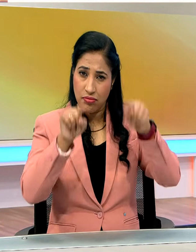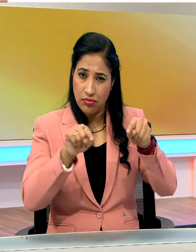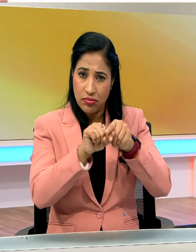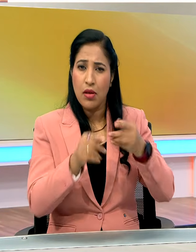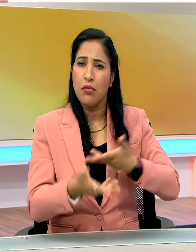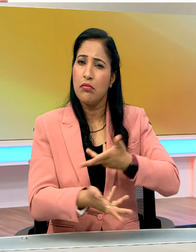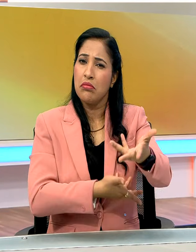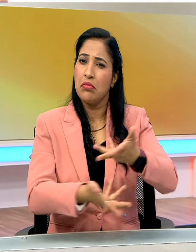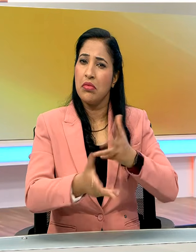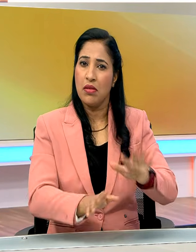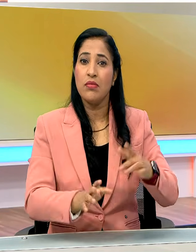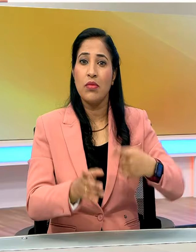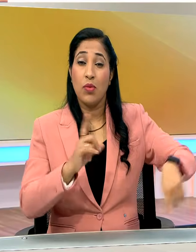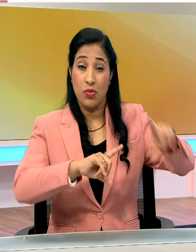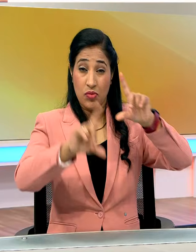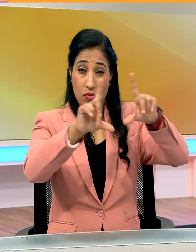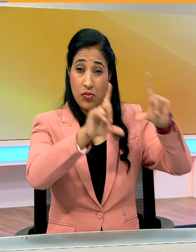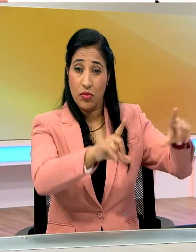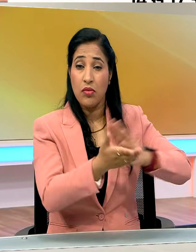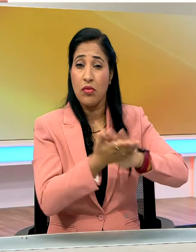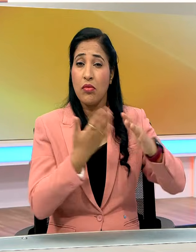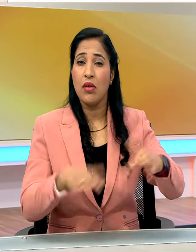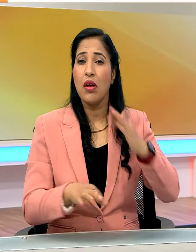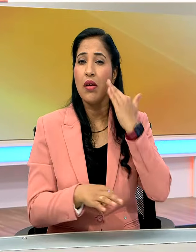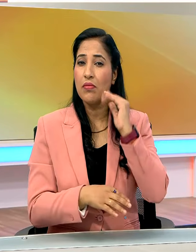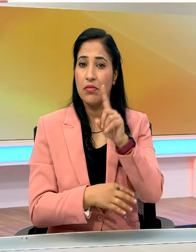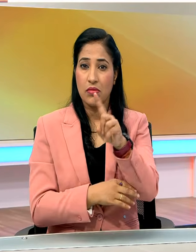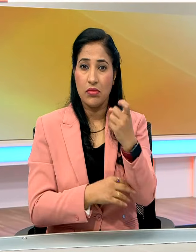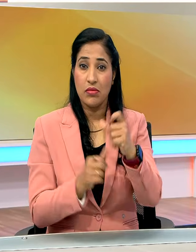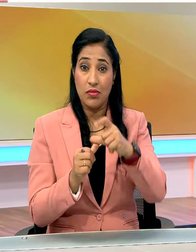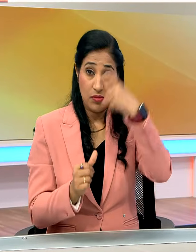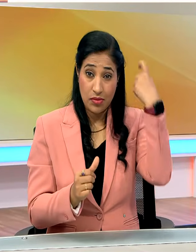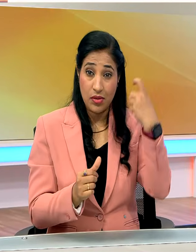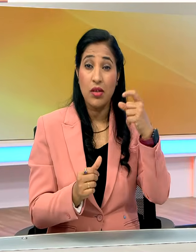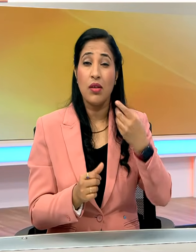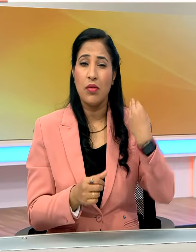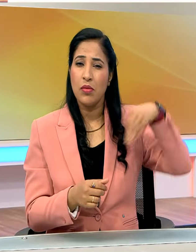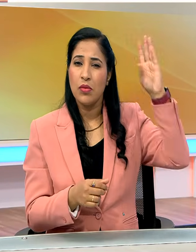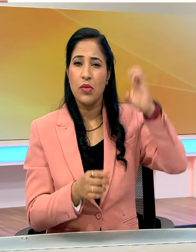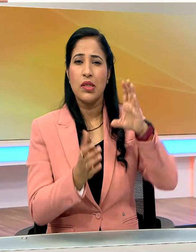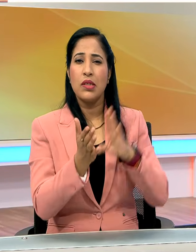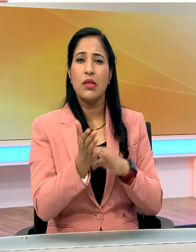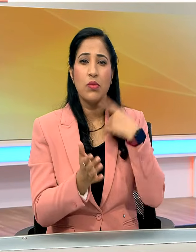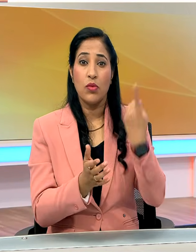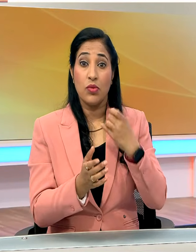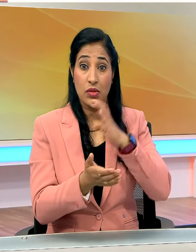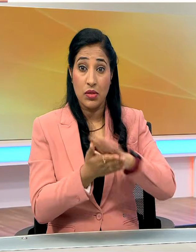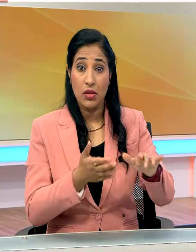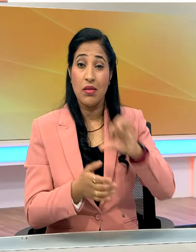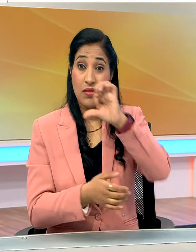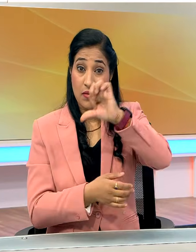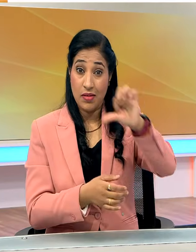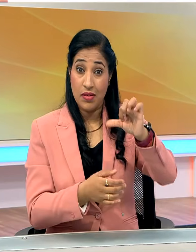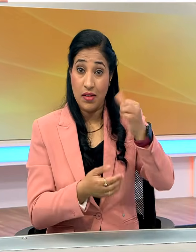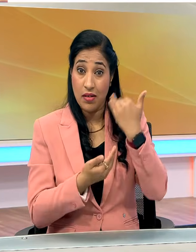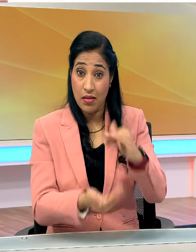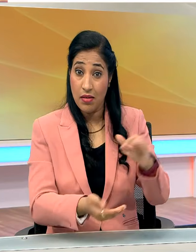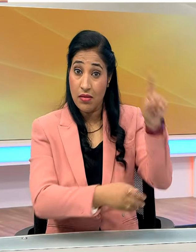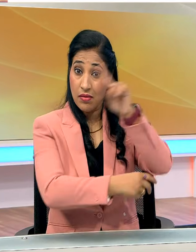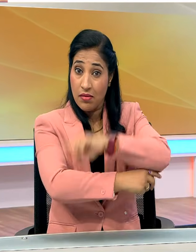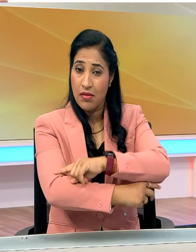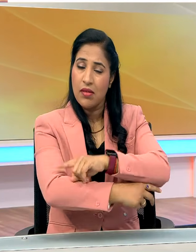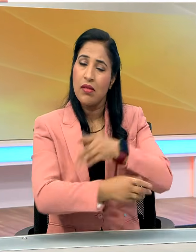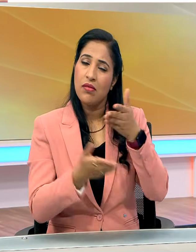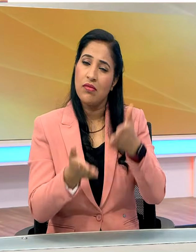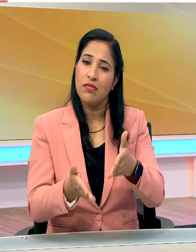हुआ। प्रदर्शनी का समापन 17 अप्रैल को पूर्व प्रधानमंत्री चंद्रशेखर की 99वीं जयंती के दिन होगा।